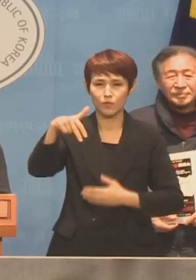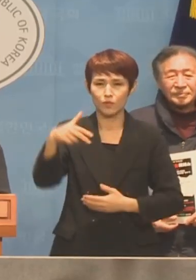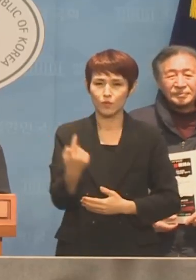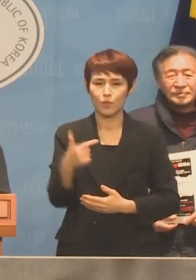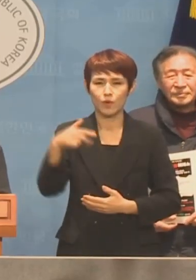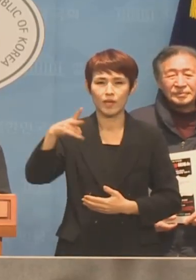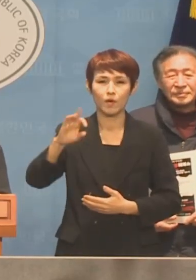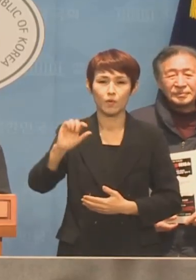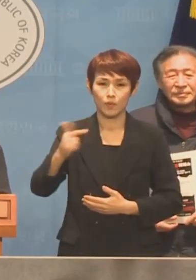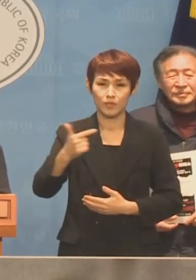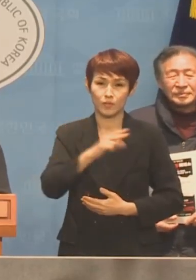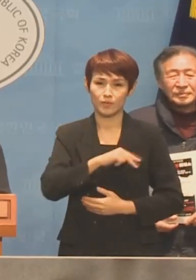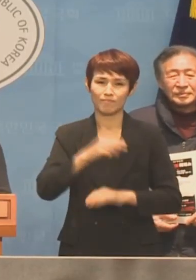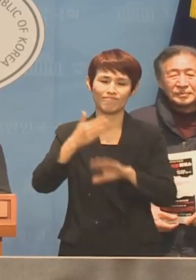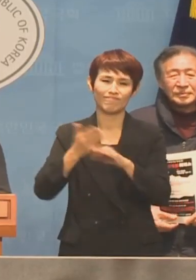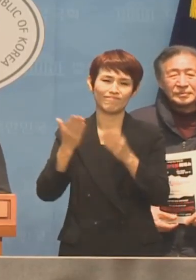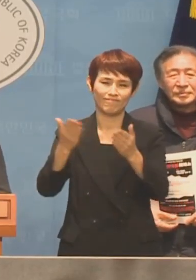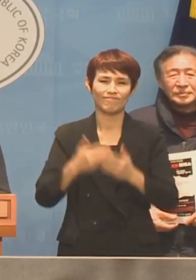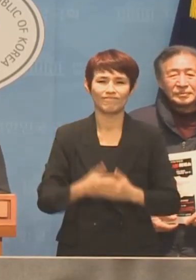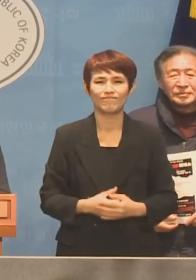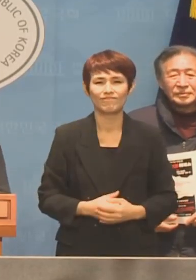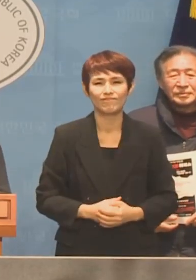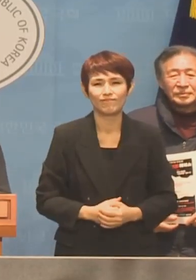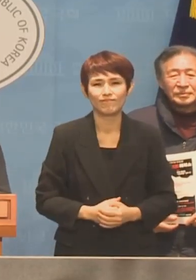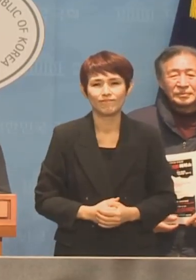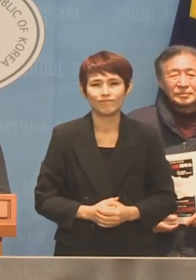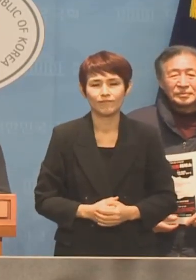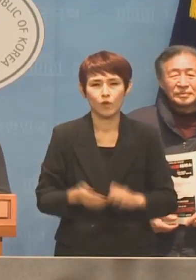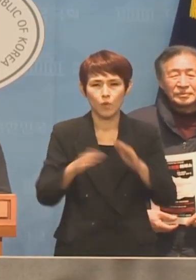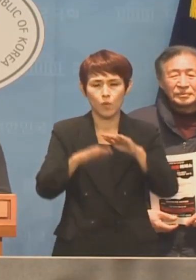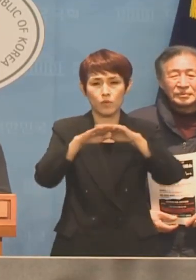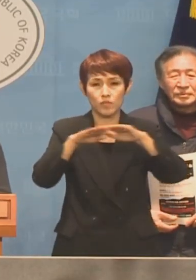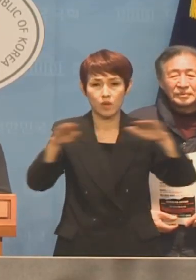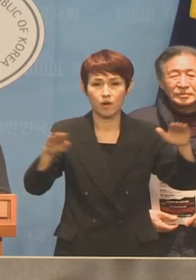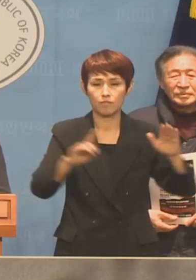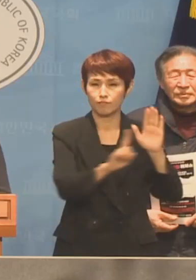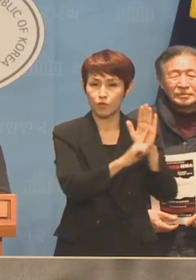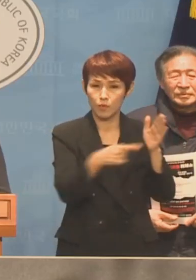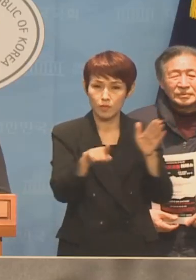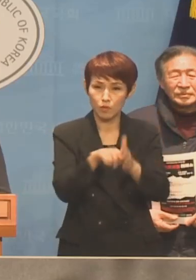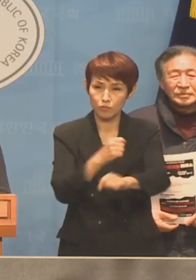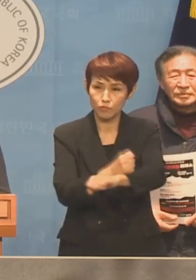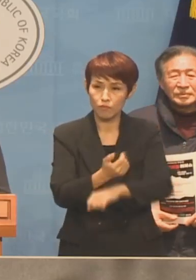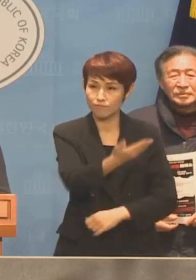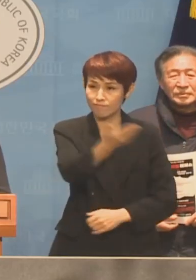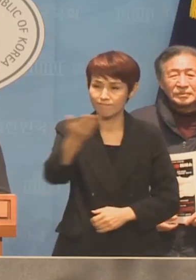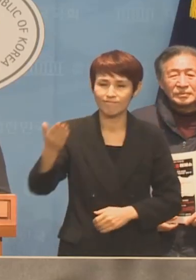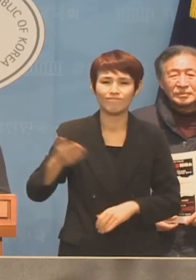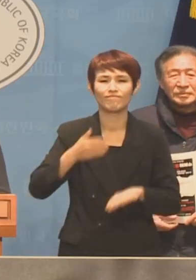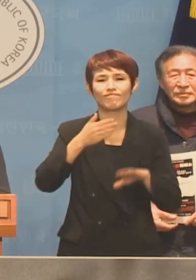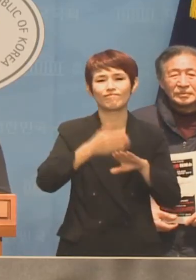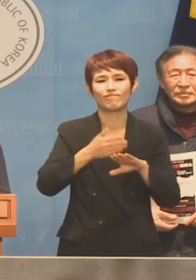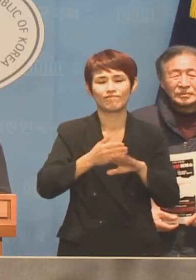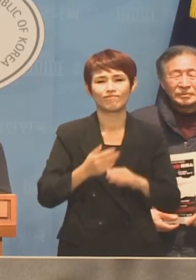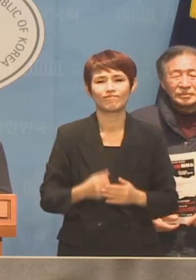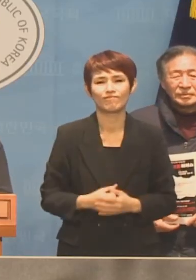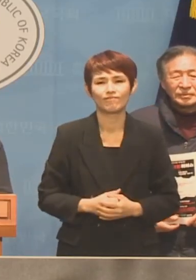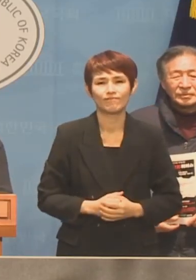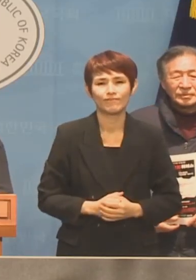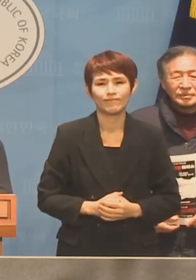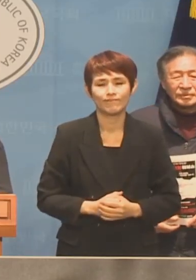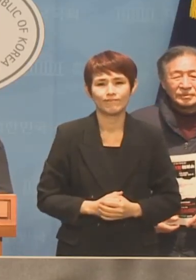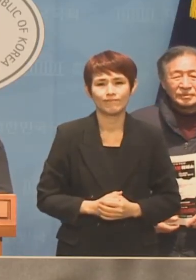위원님께 감사 인사를 드리고요. 그리고 공정하고 정의로운 보도를 위해서 애쓰시는 기자님들께도 감사 인사를 드립니다.